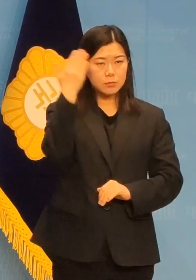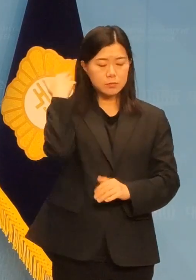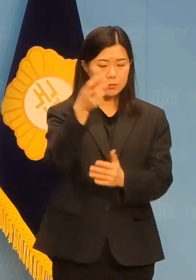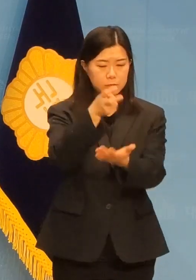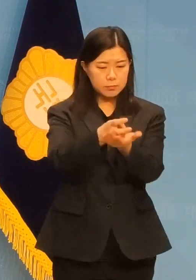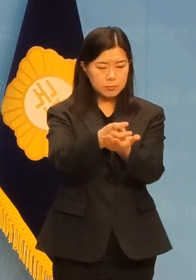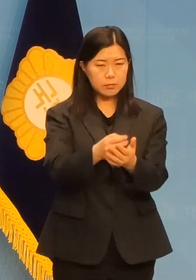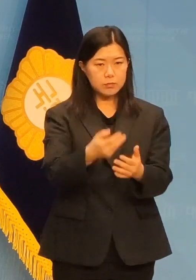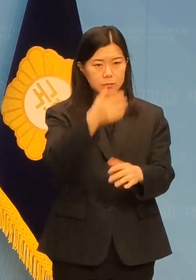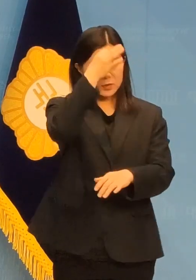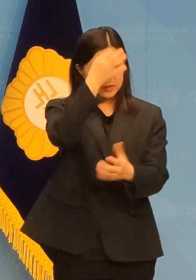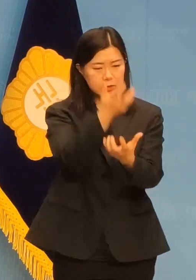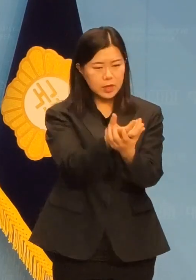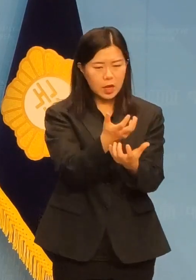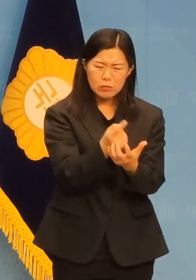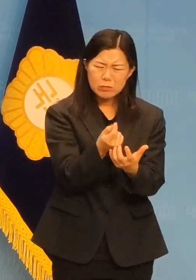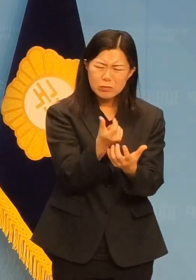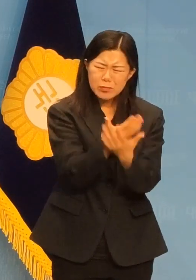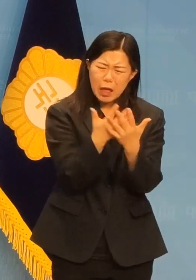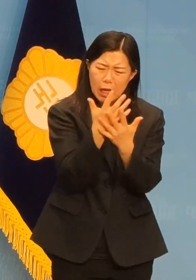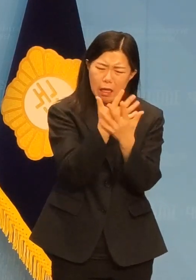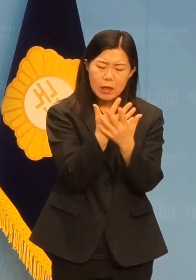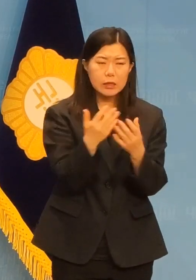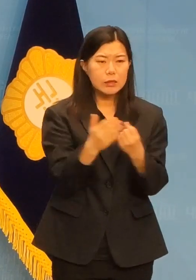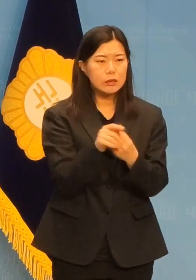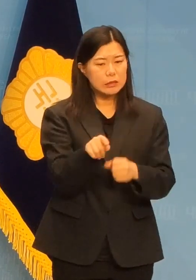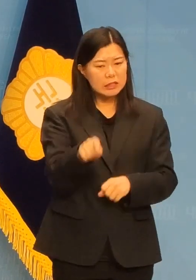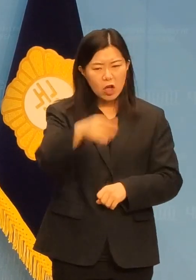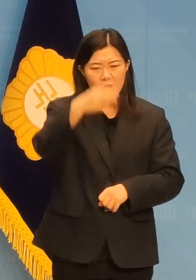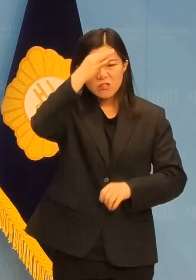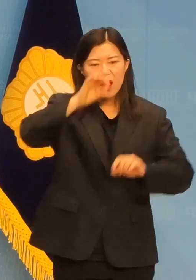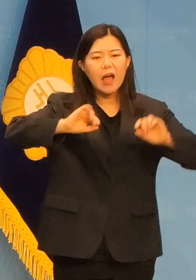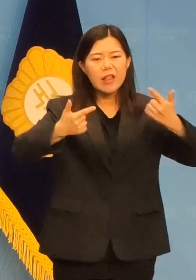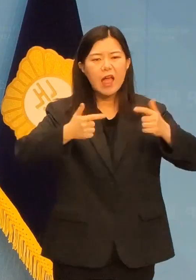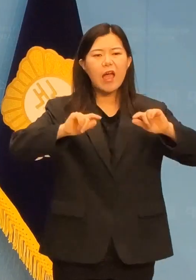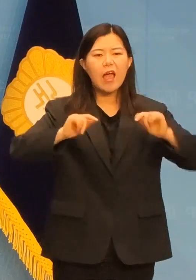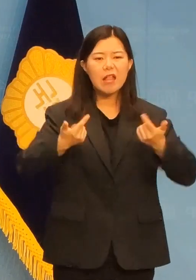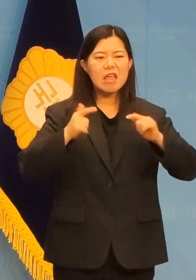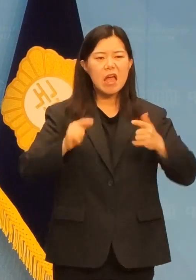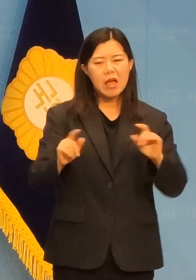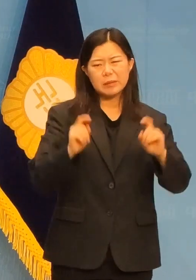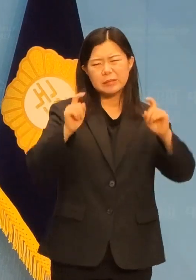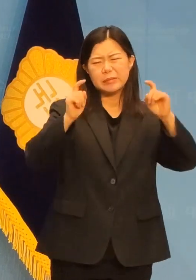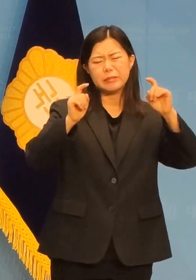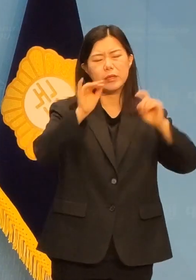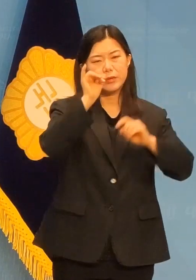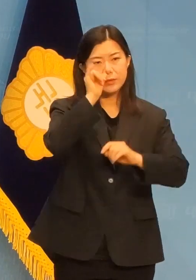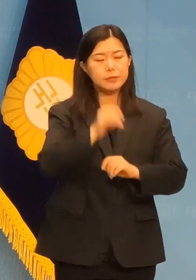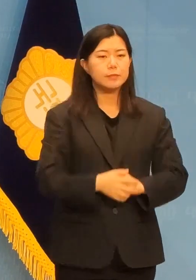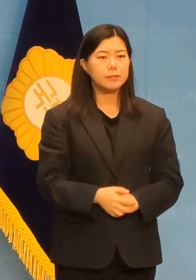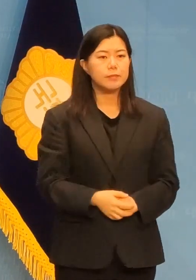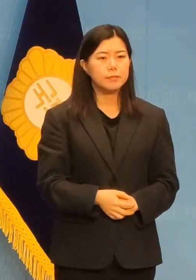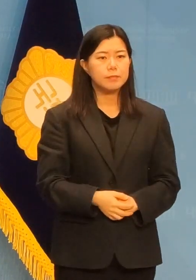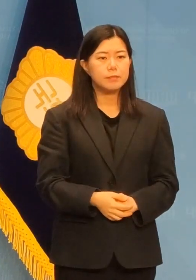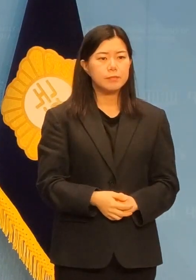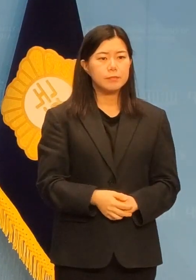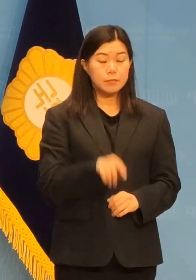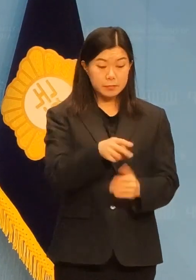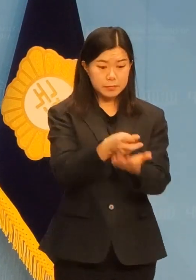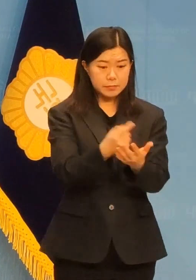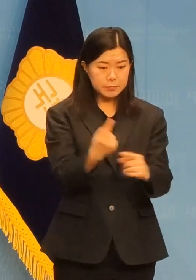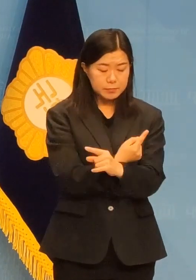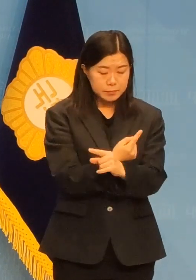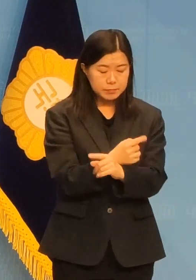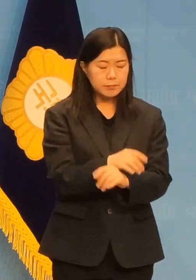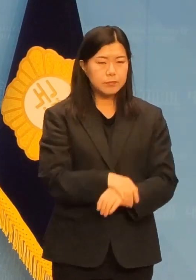법에는 기술자료 개념이 모호해 그건 기술이 아니다라는 다툼이 반복됐습니다. 이번